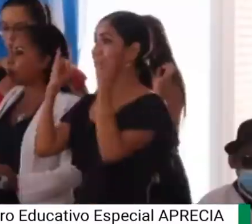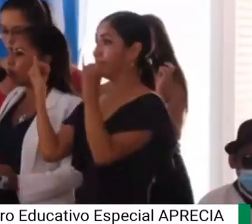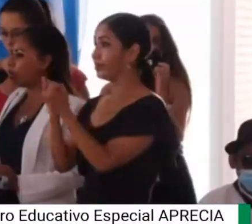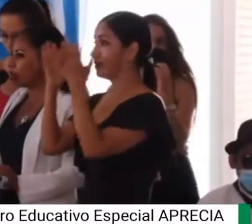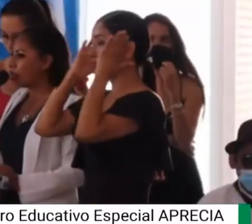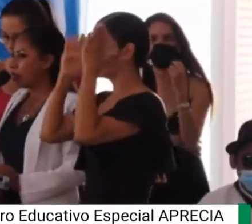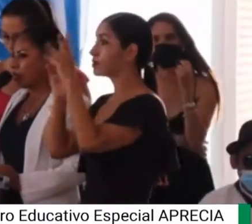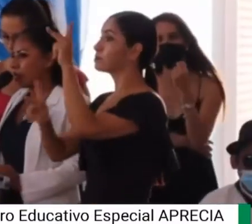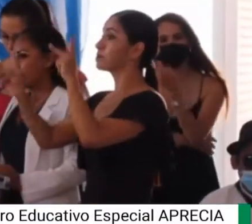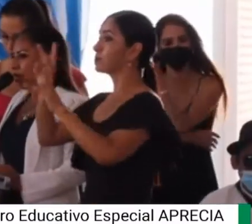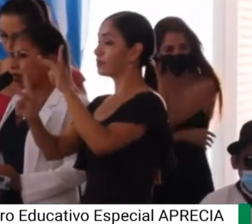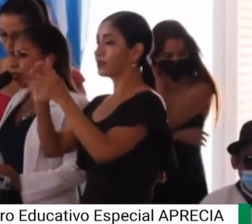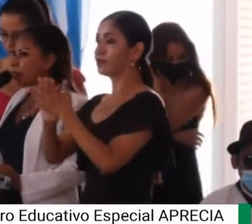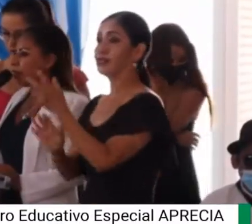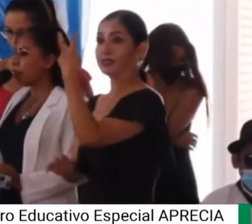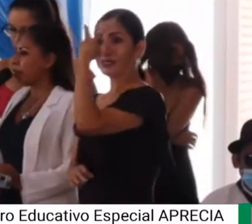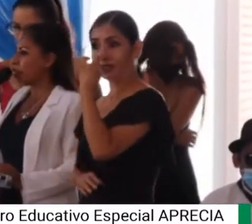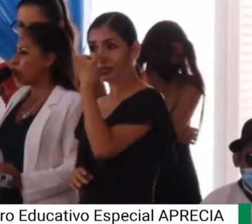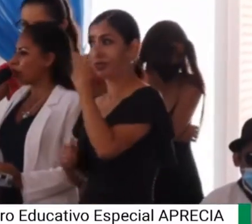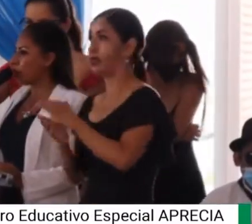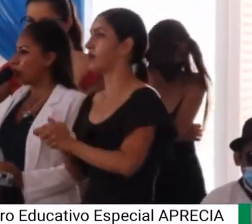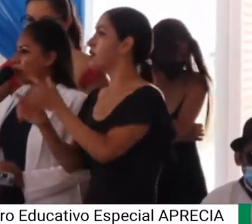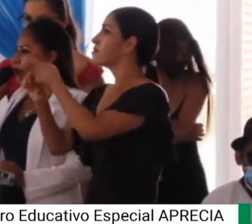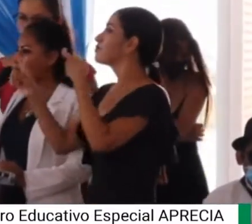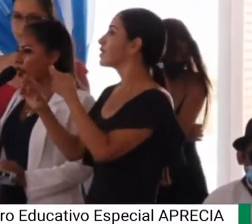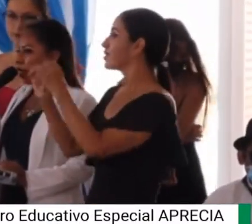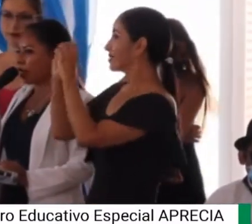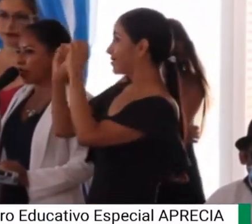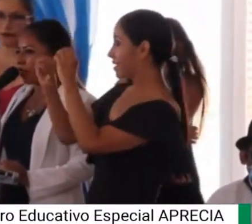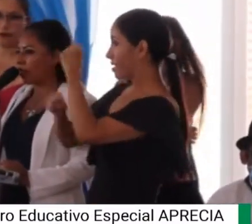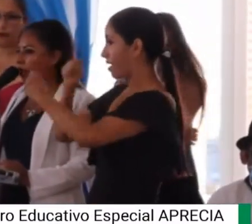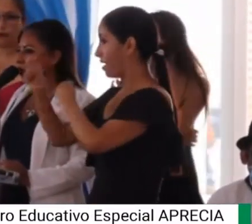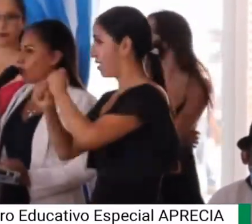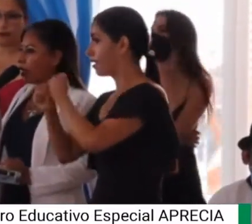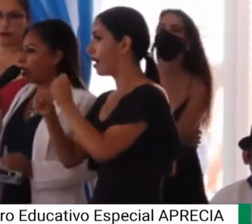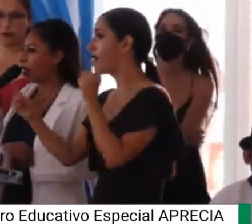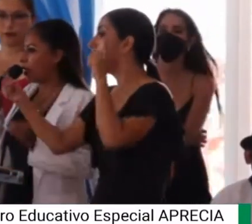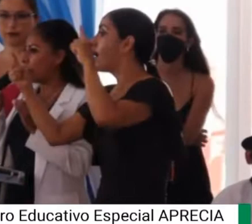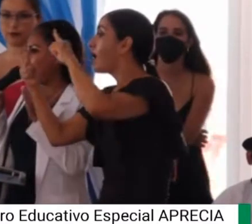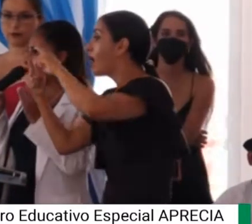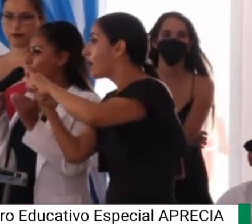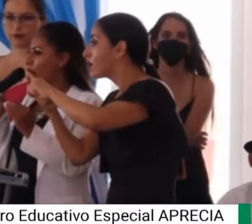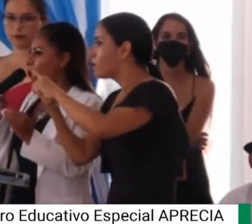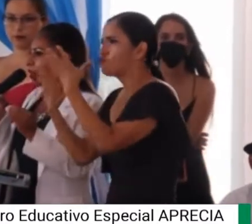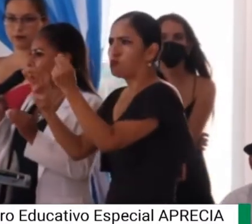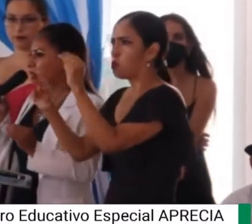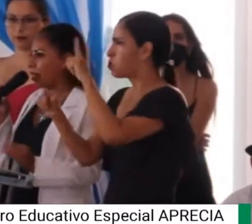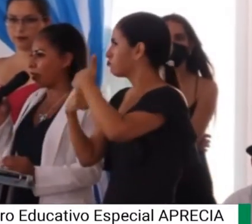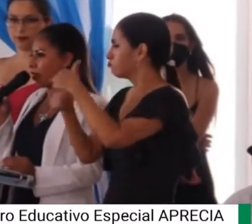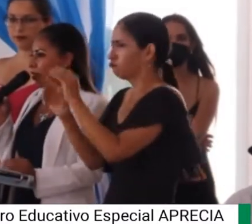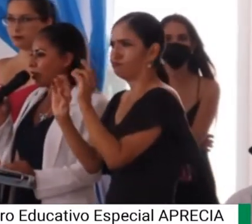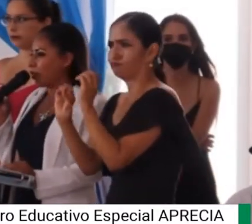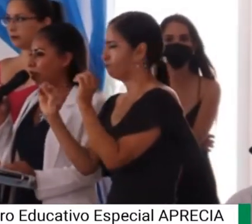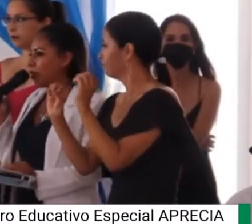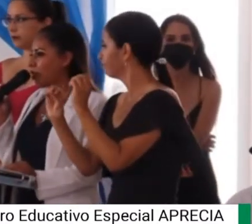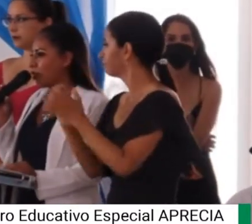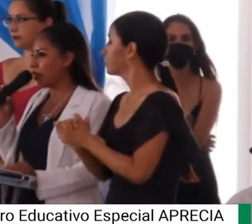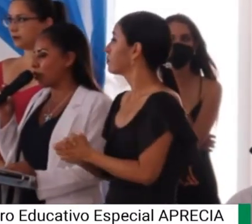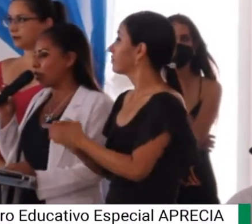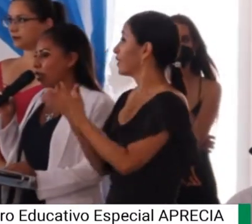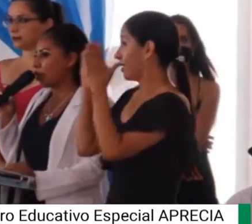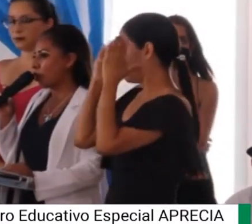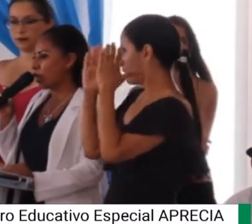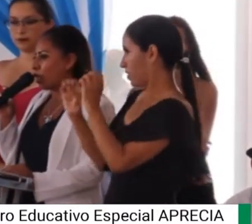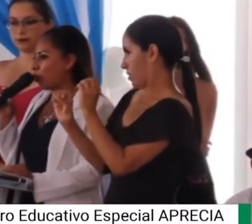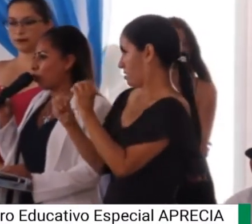atiende a personas ciegas desde los 0 años hasta no hay un límite de edad para